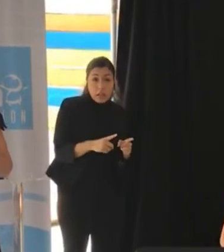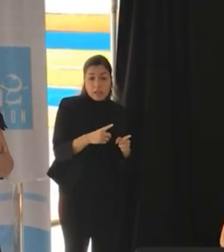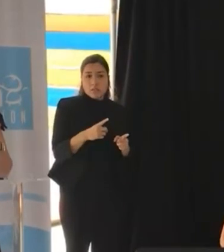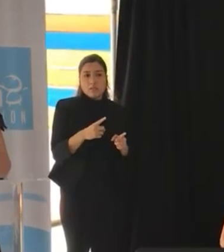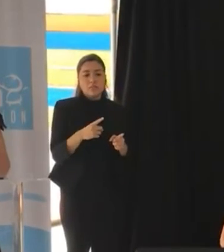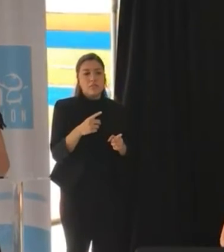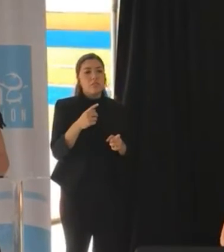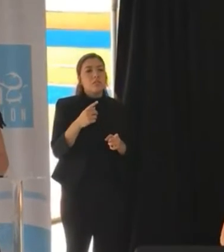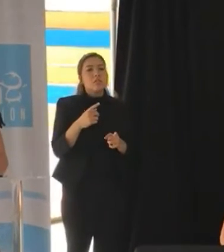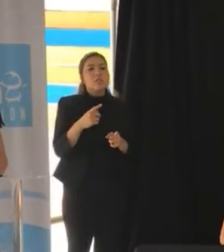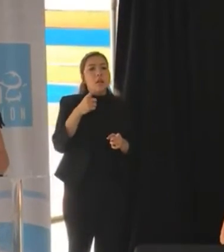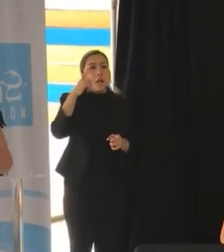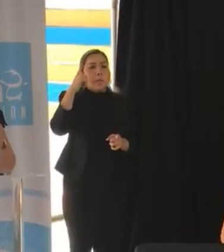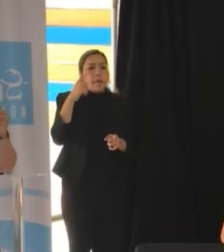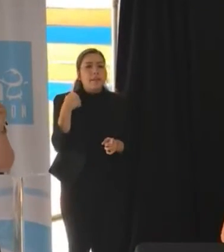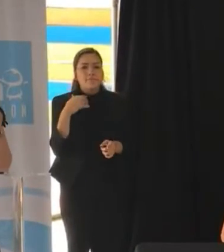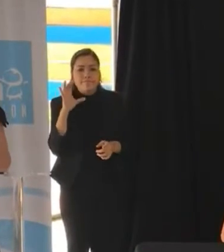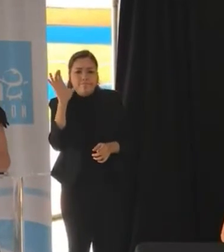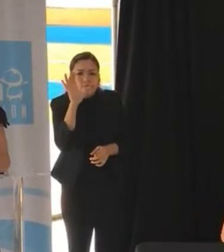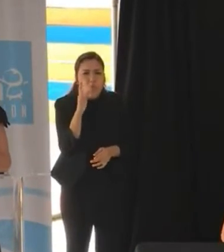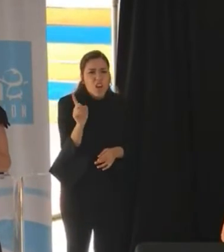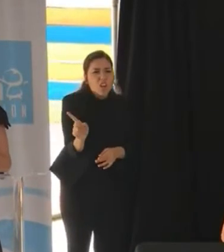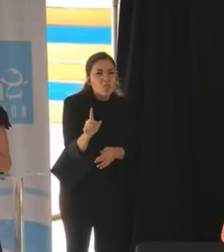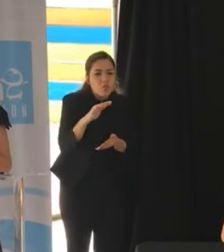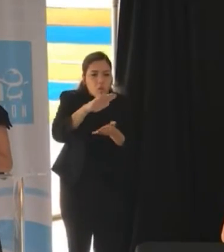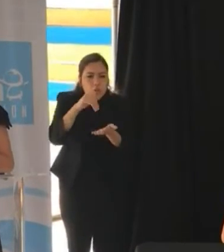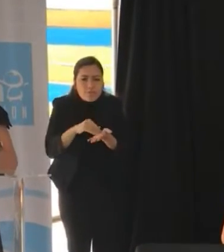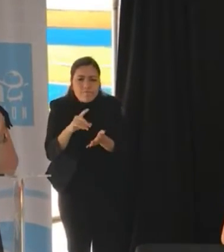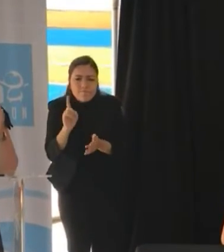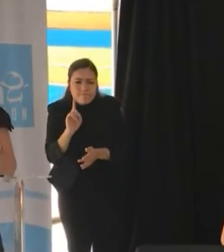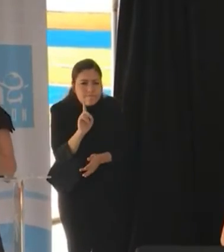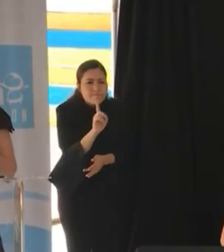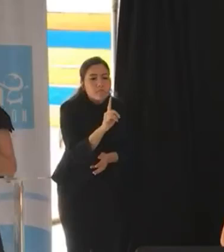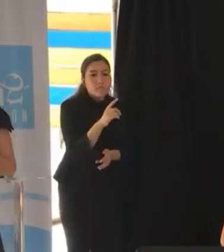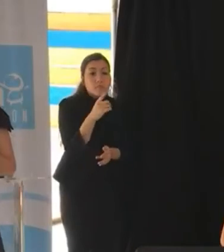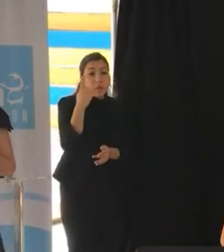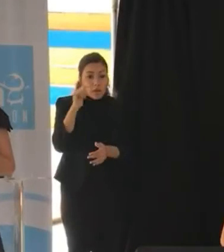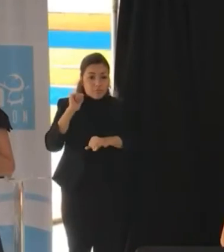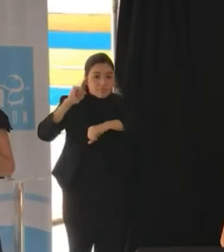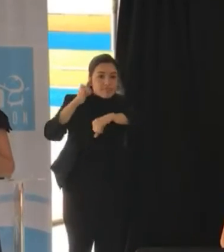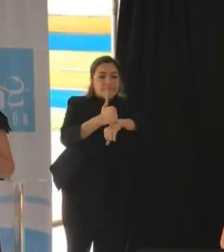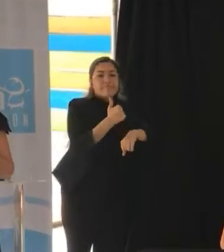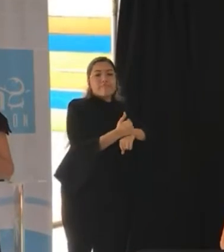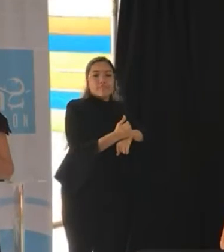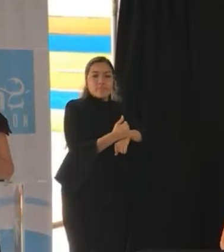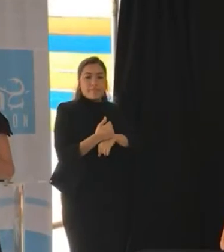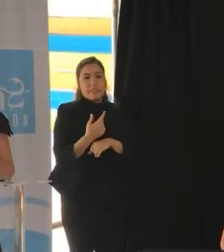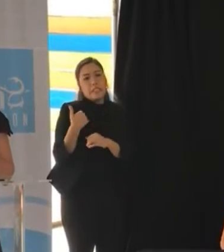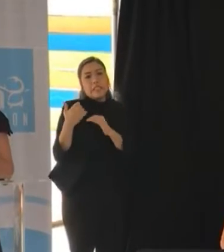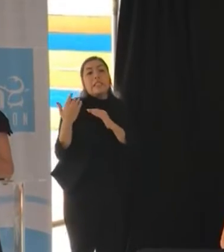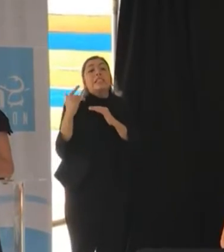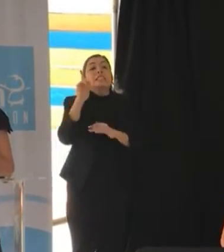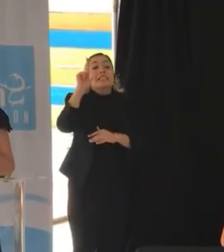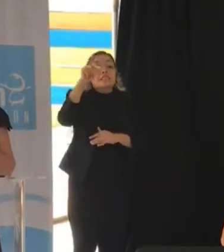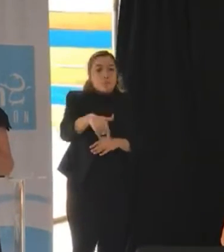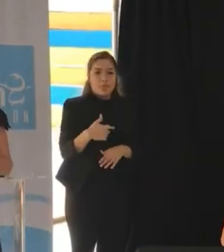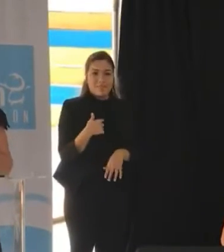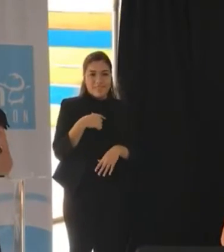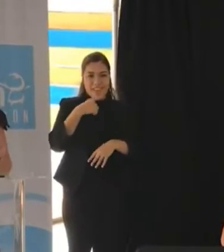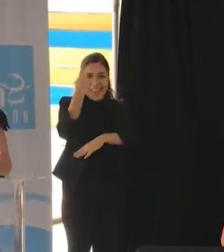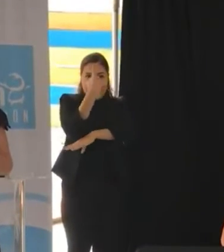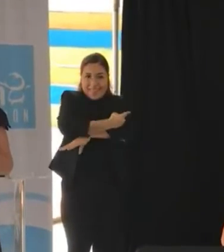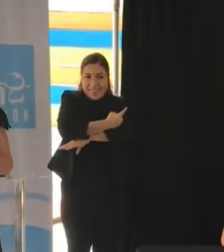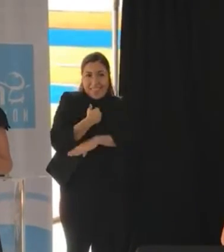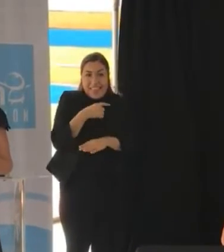planificar, buscar estas facilidades, identificar los recursos e inmediatamente se establece la fecha. Nuestra meta es por lo menos hacer